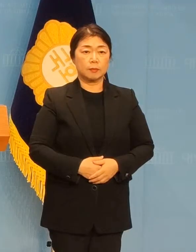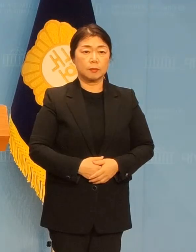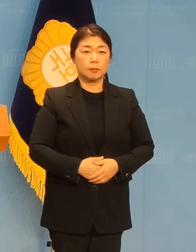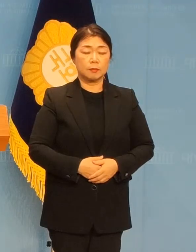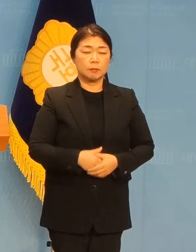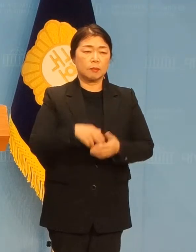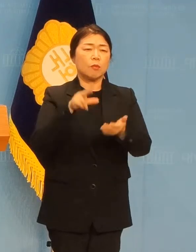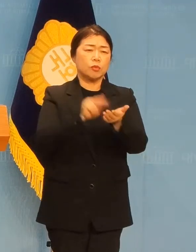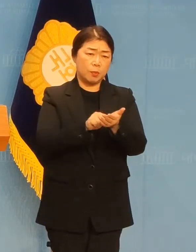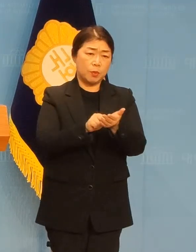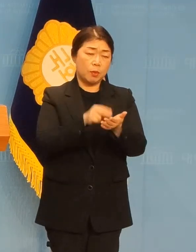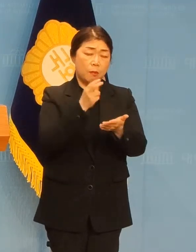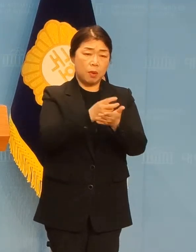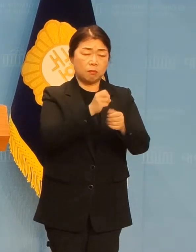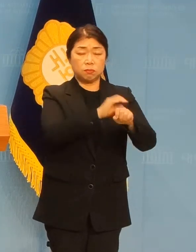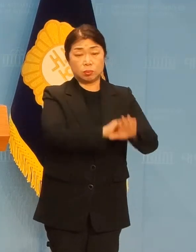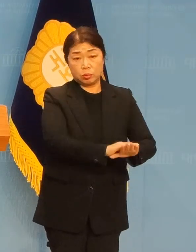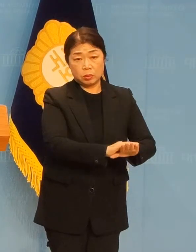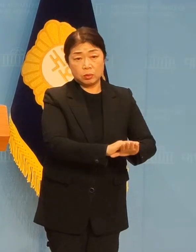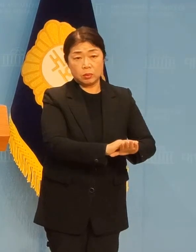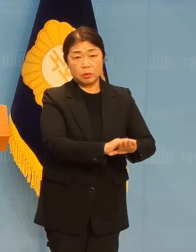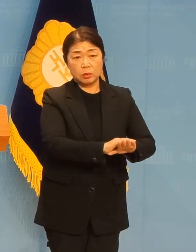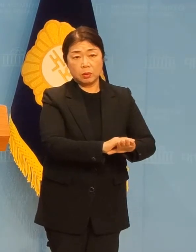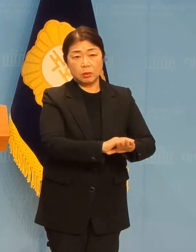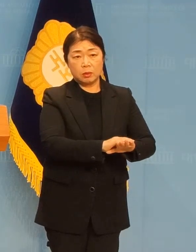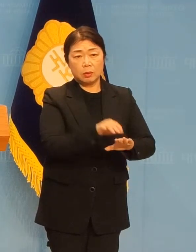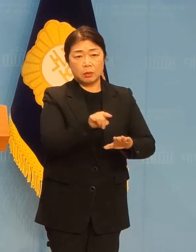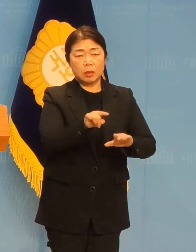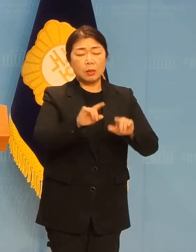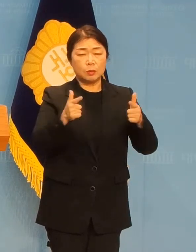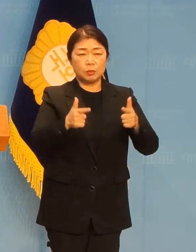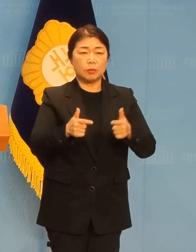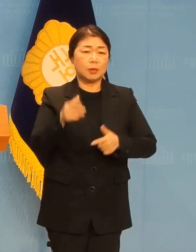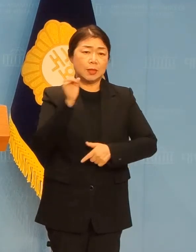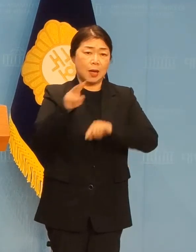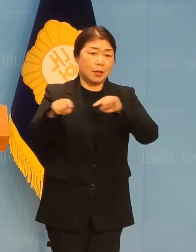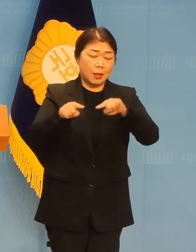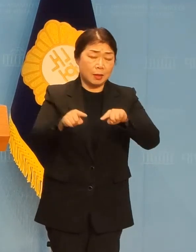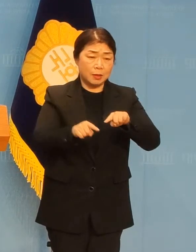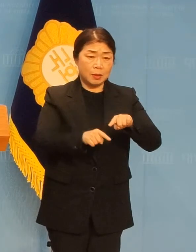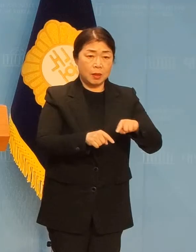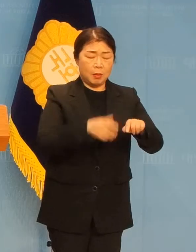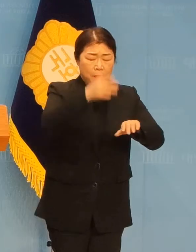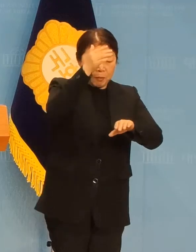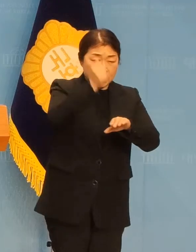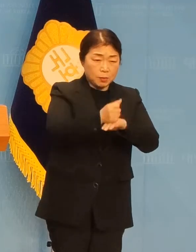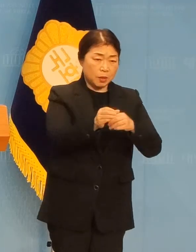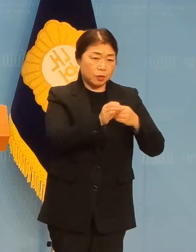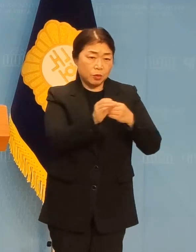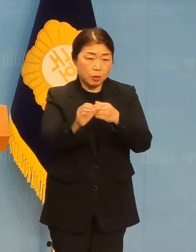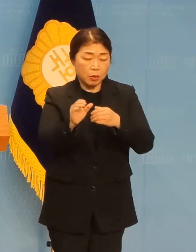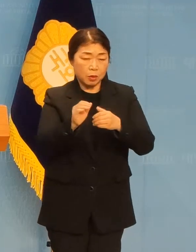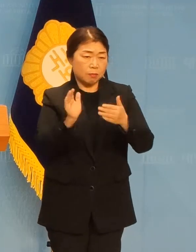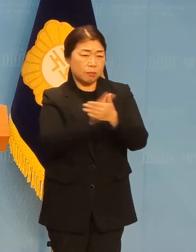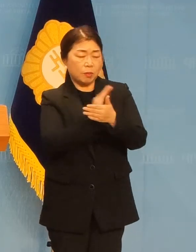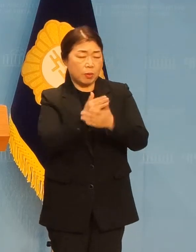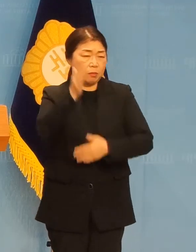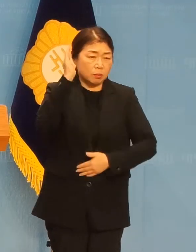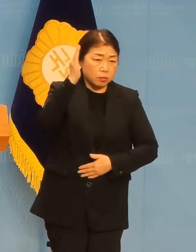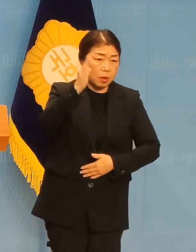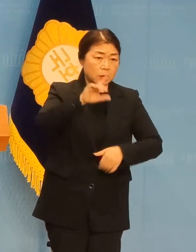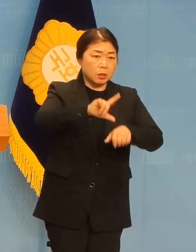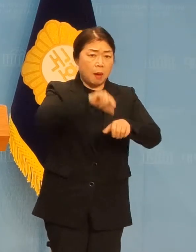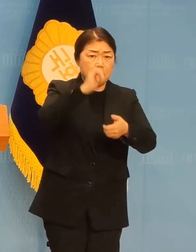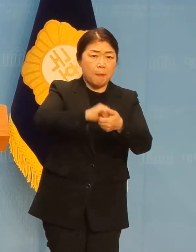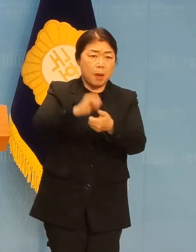문제는 사법부 무력화에만 있지 않습니다. 야당의 마지막 저항 수단인 필리버스터 요건마저